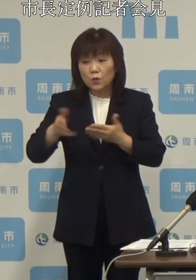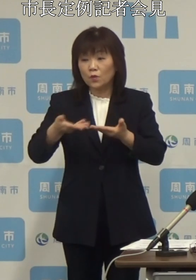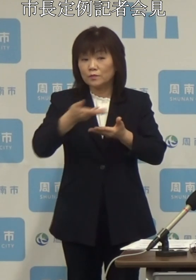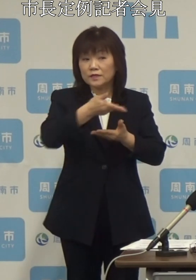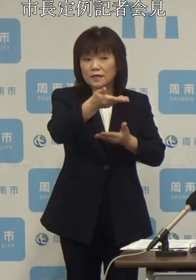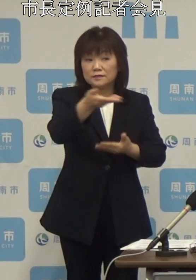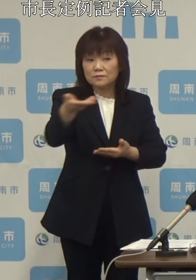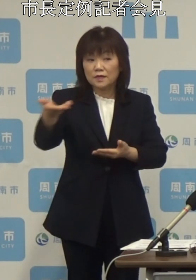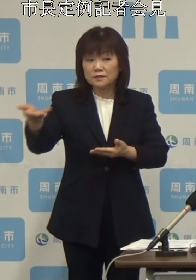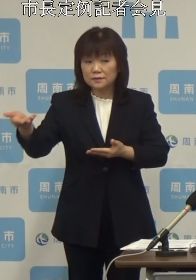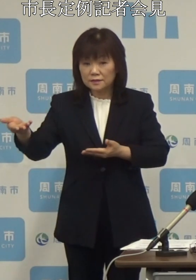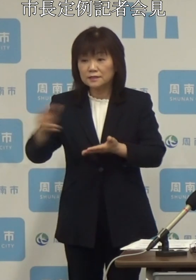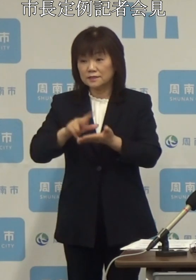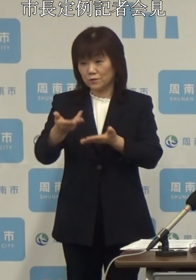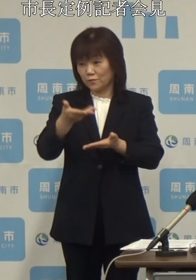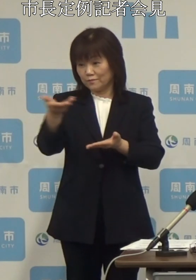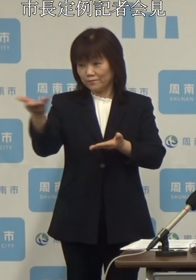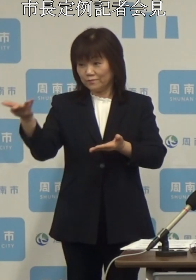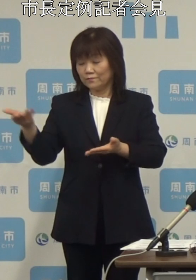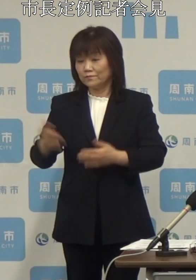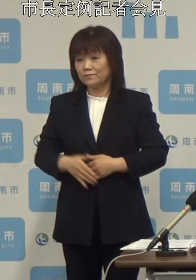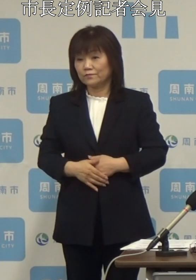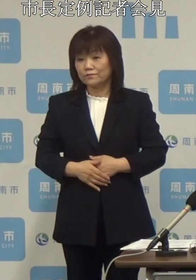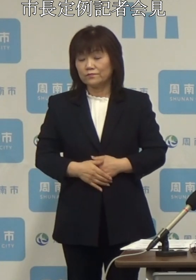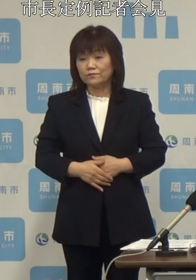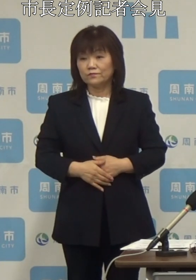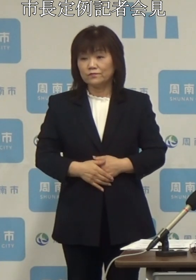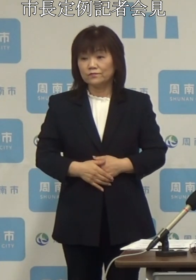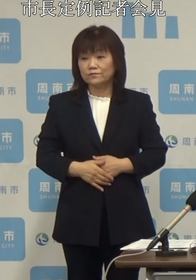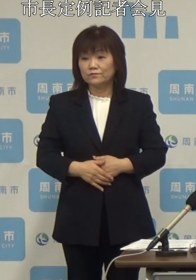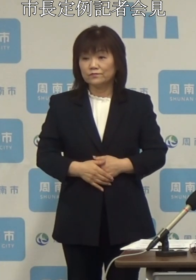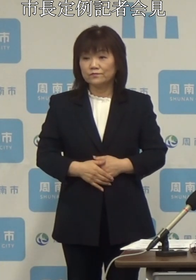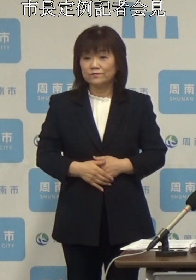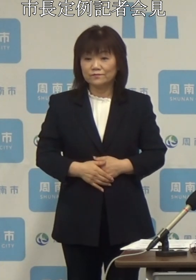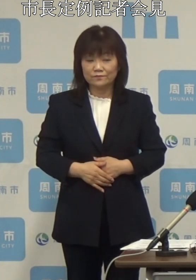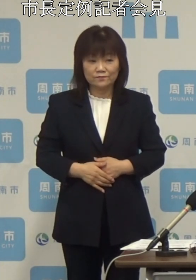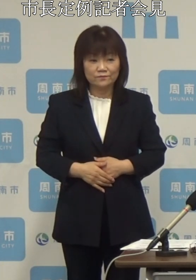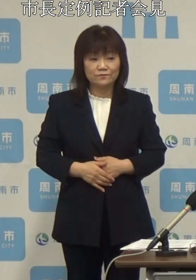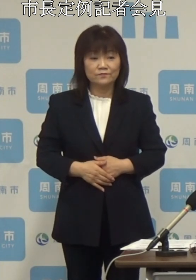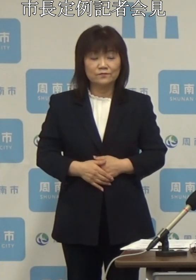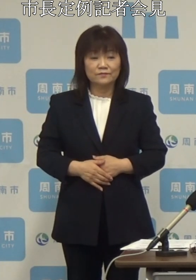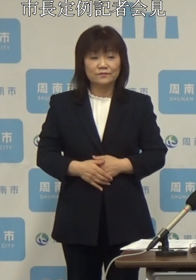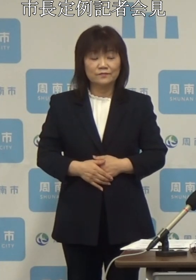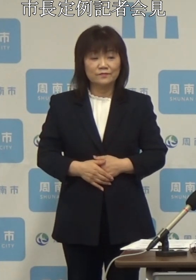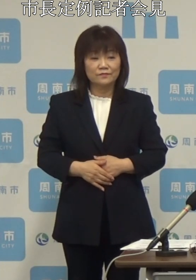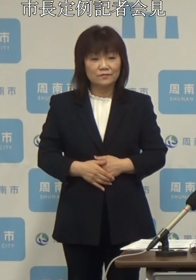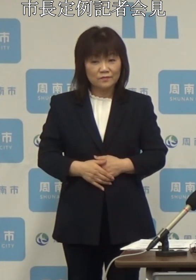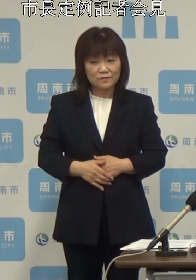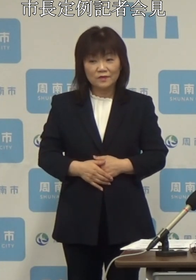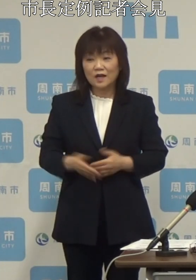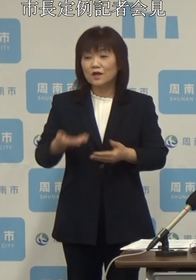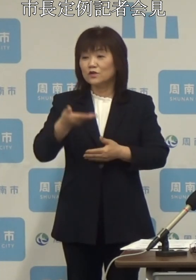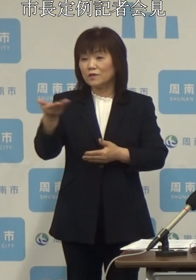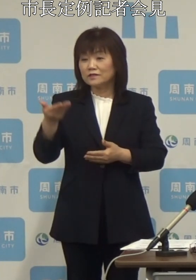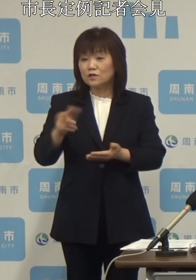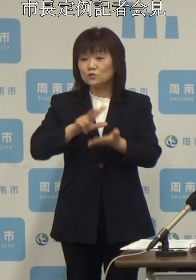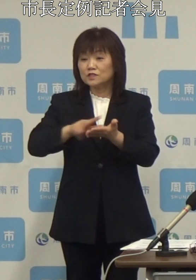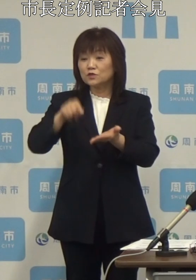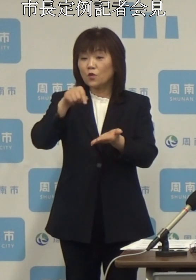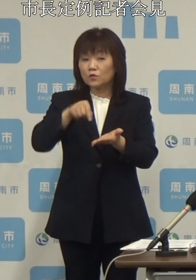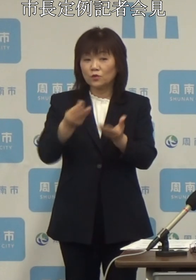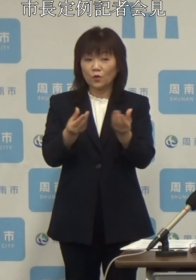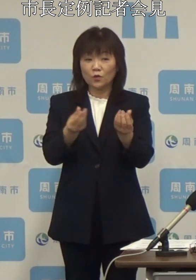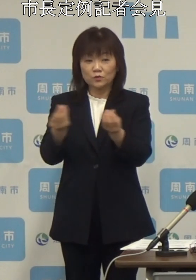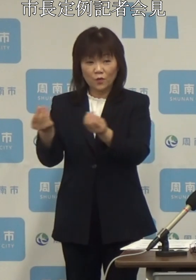り、皆様に届いておりますでしょうか、このチラシ。はい。別にお配りしている資料の通